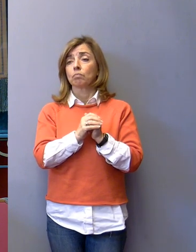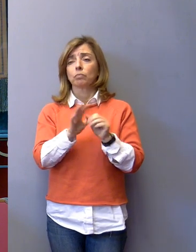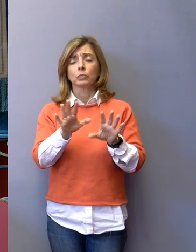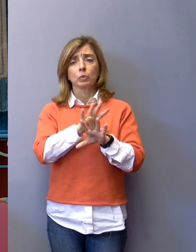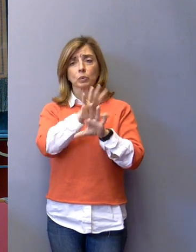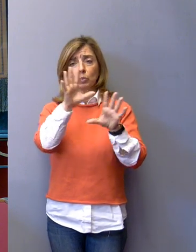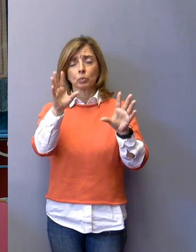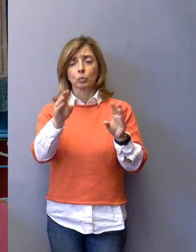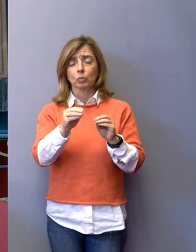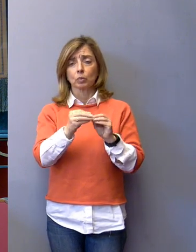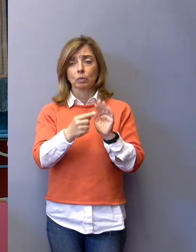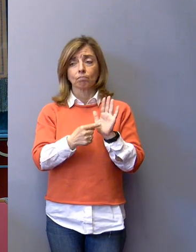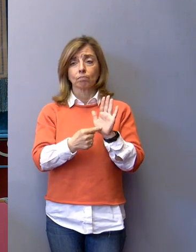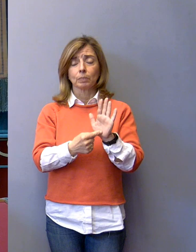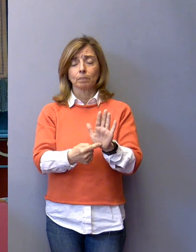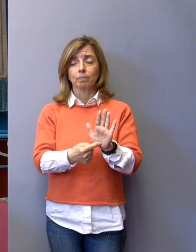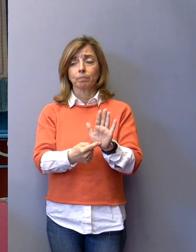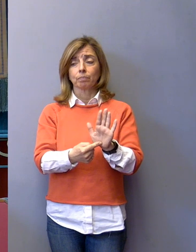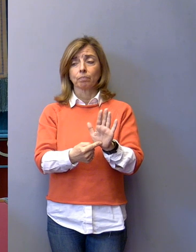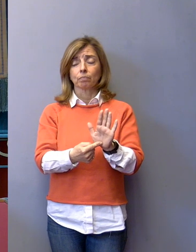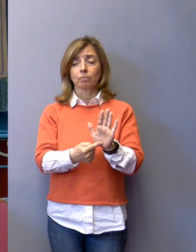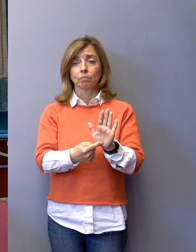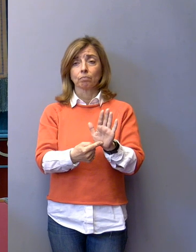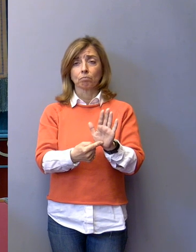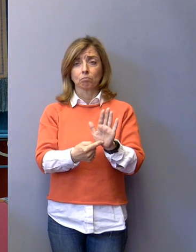presentati i primi 12